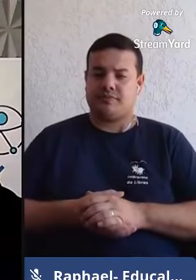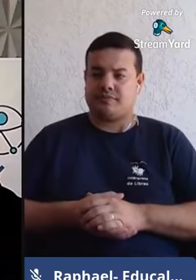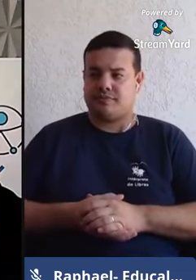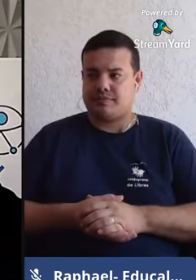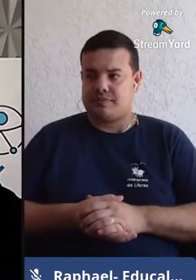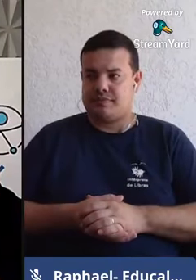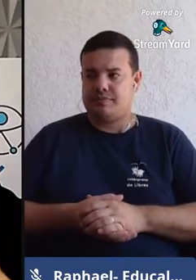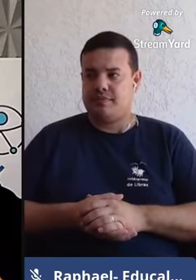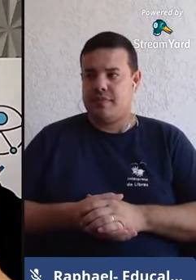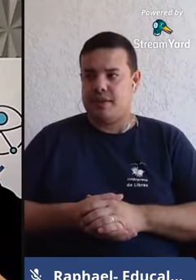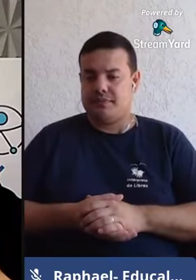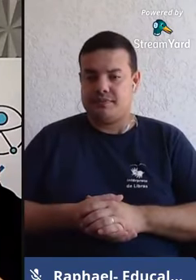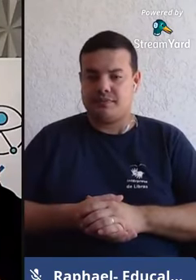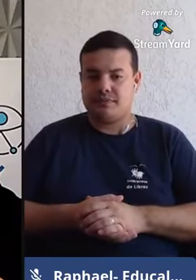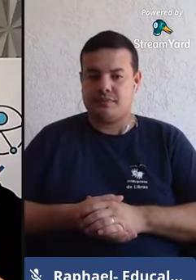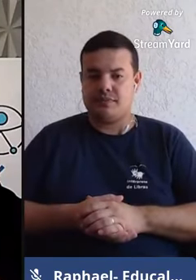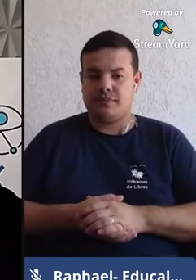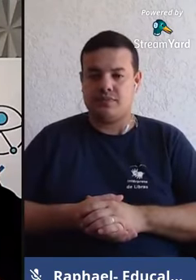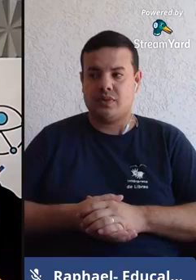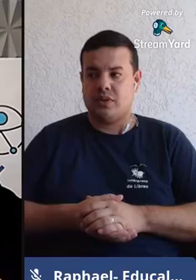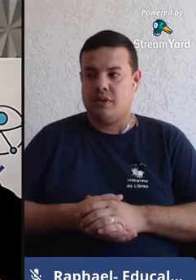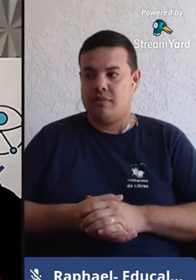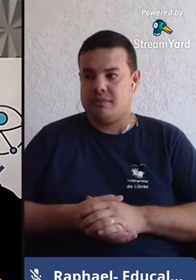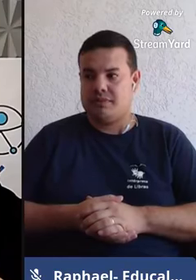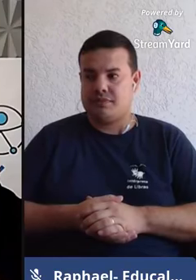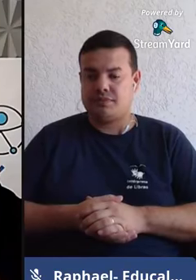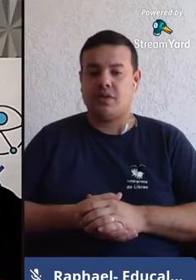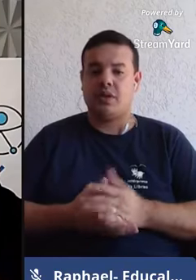Nesse sentido, agora, essa